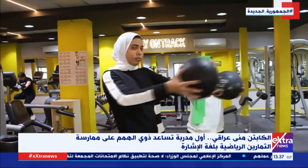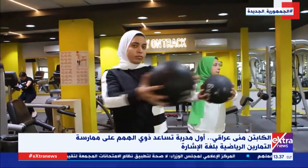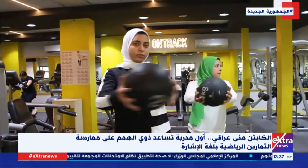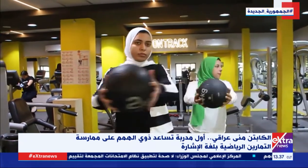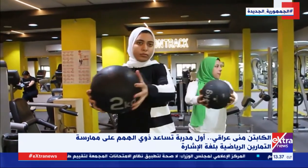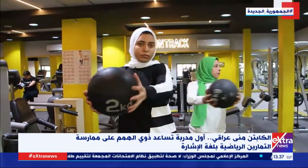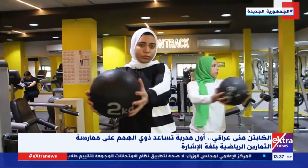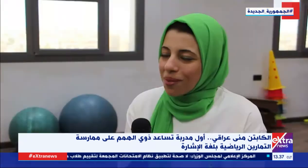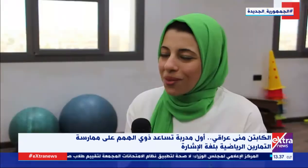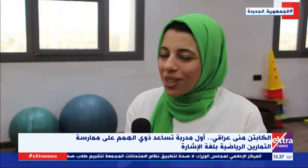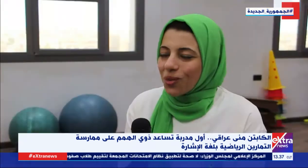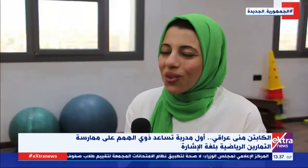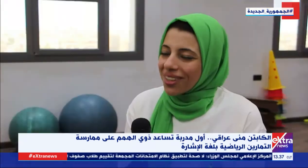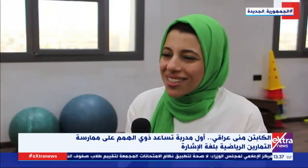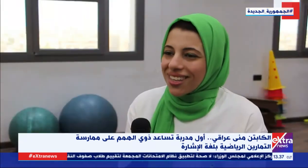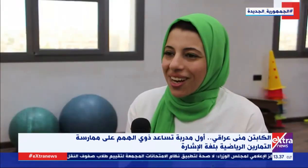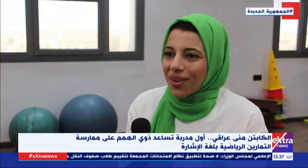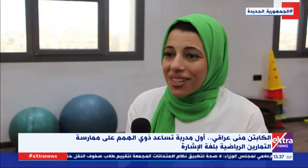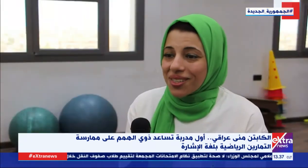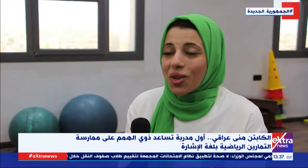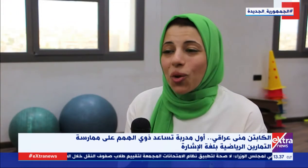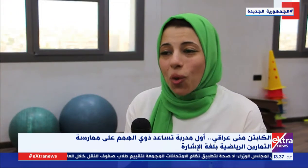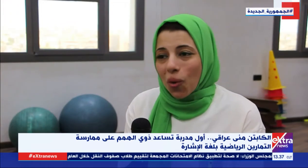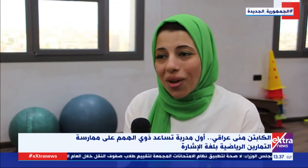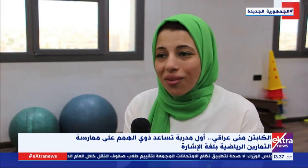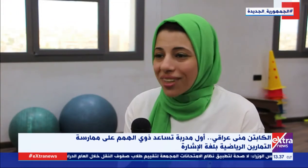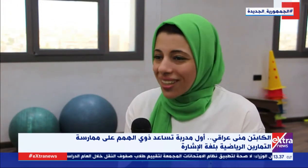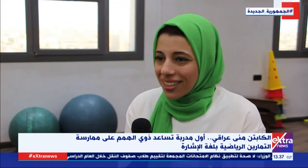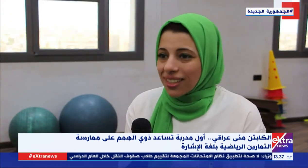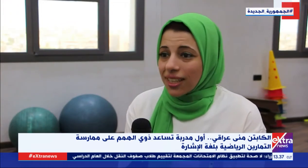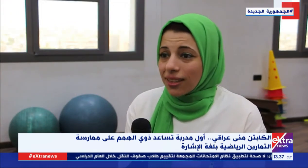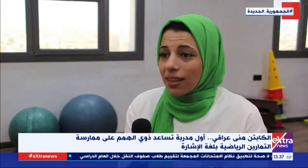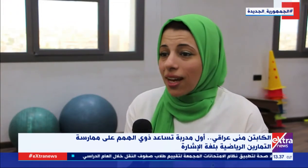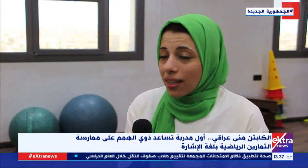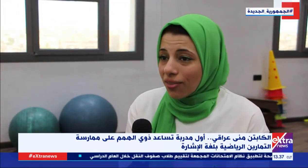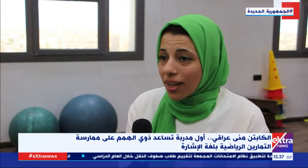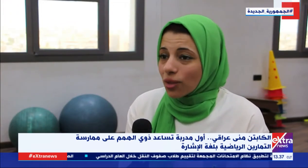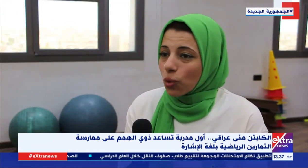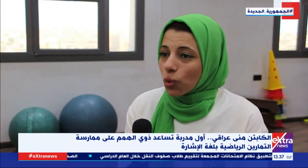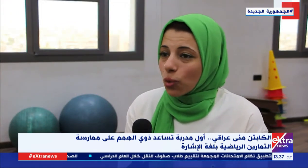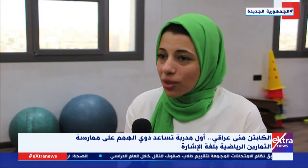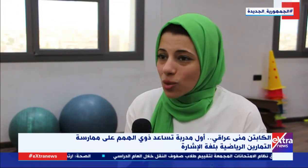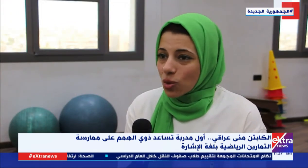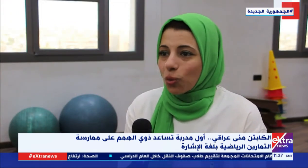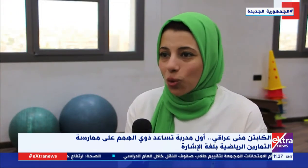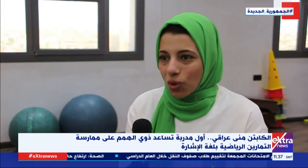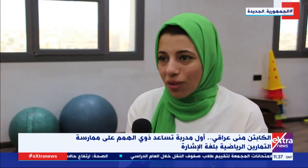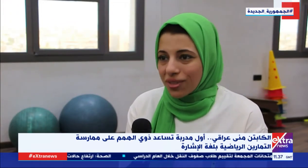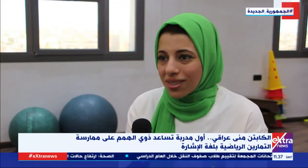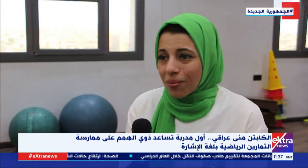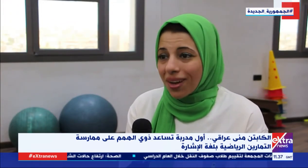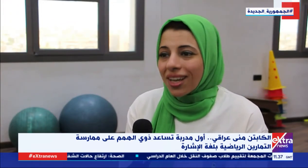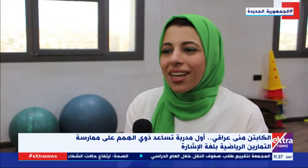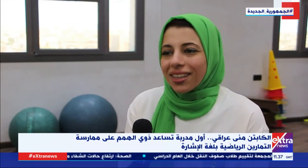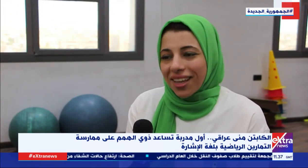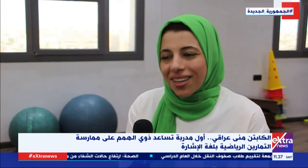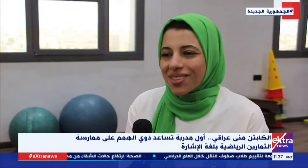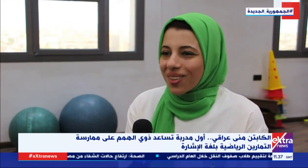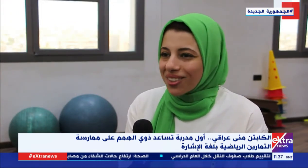لكورس مسميينه كسر الحواجز، وهو فكرة جديدة جدا هدفها دخول فئة الصم وضعاف السمع داخل صالة